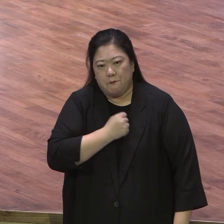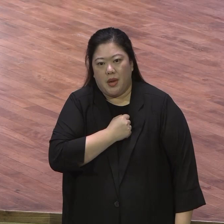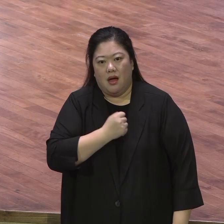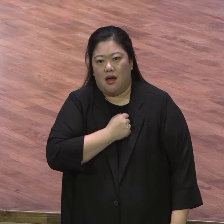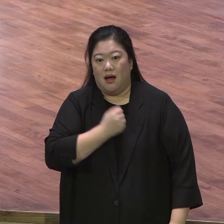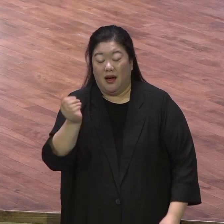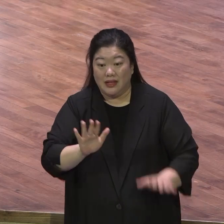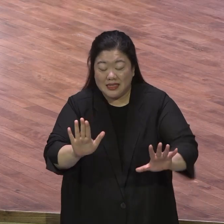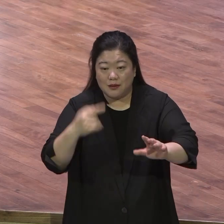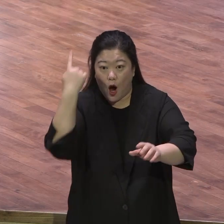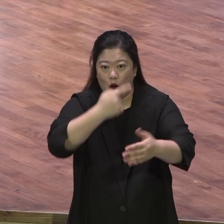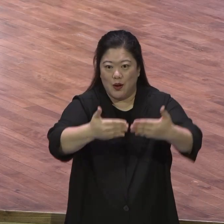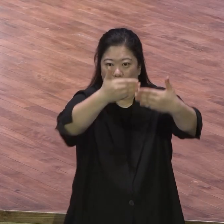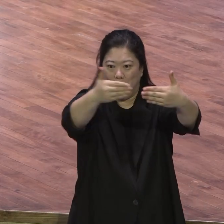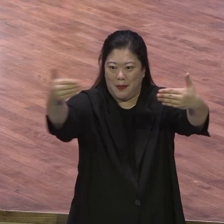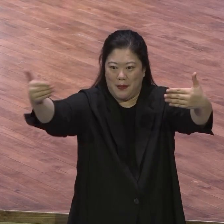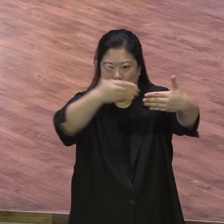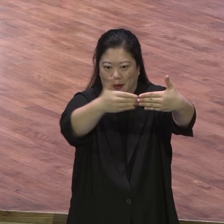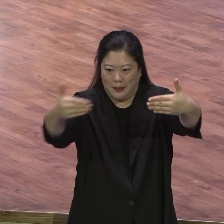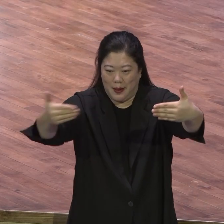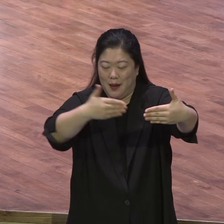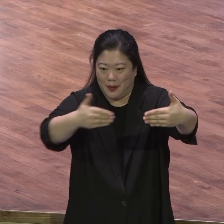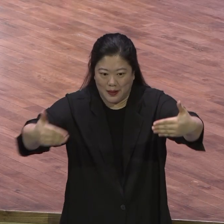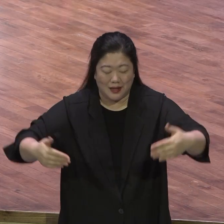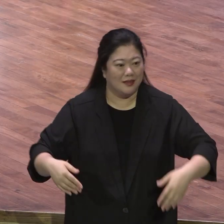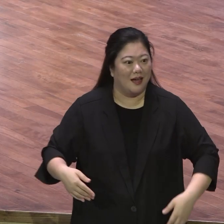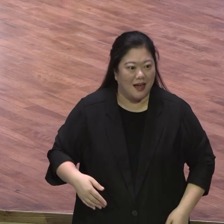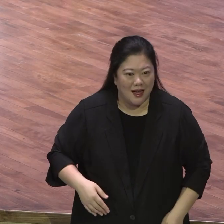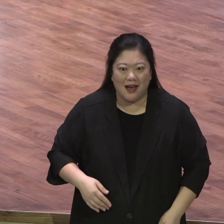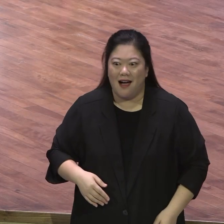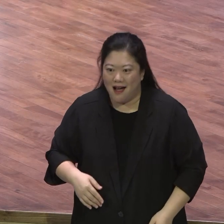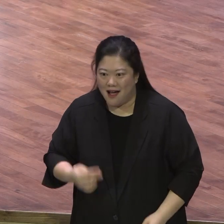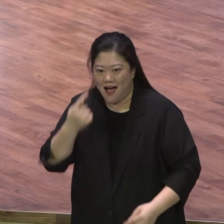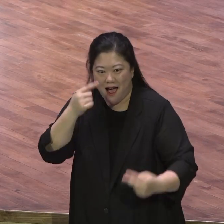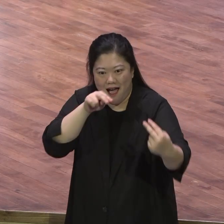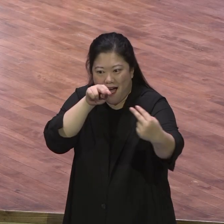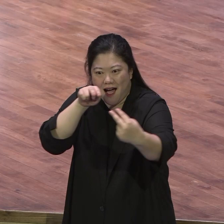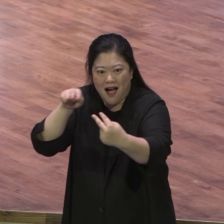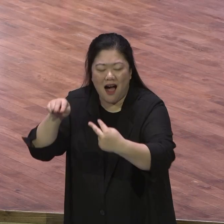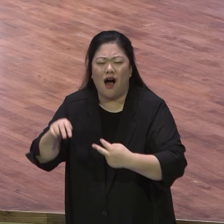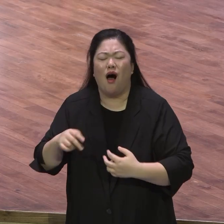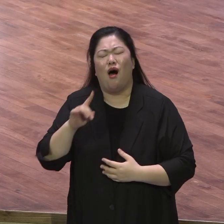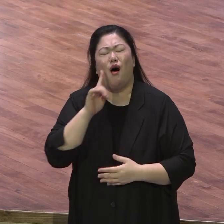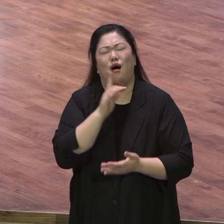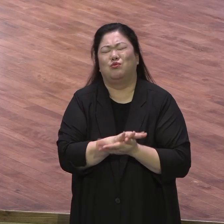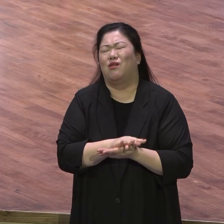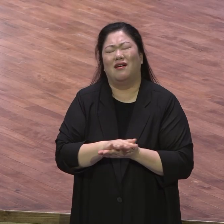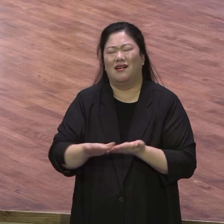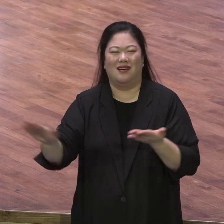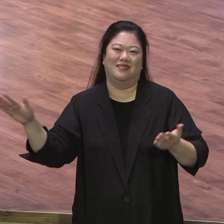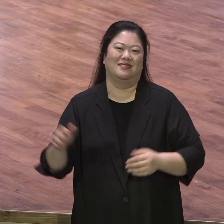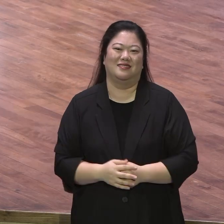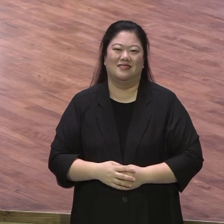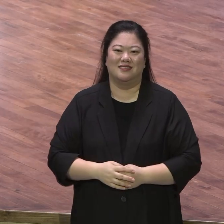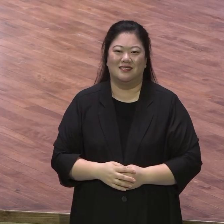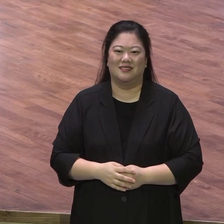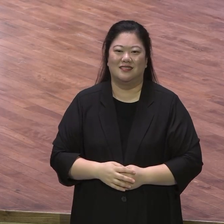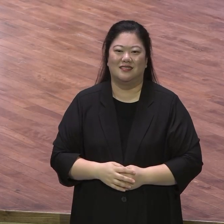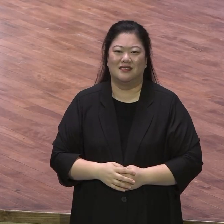행복하네요 의자만 쳐다보고 설교하다 보니까 답답했는데 너무 감사합니다 이 시설을